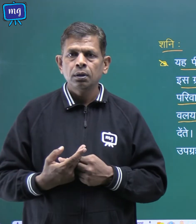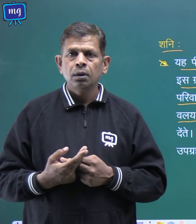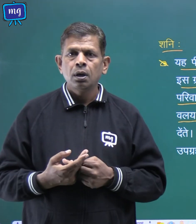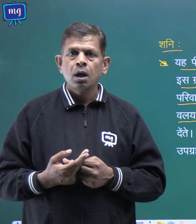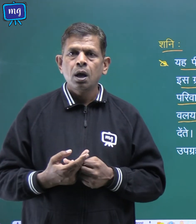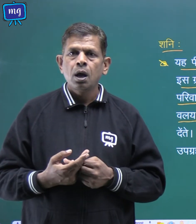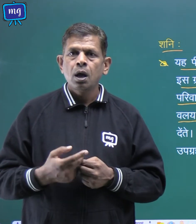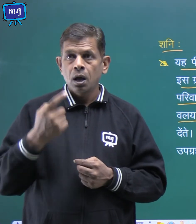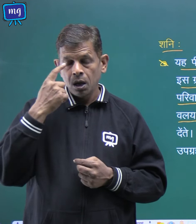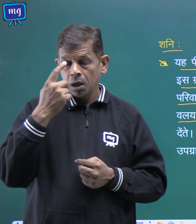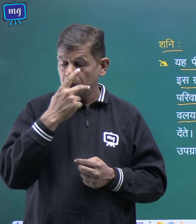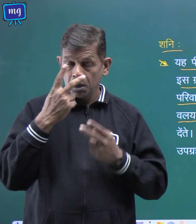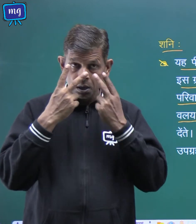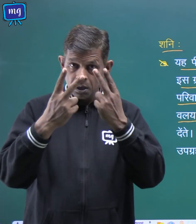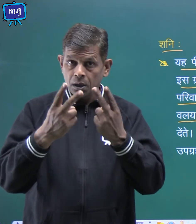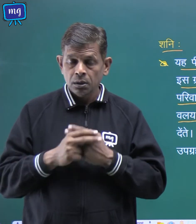नंगी आंखों से